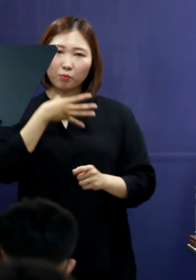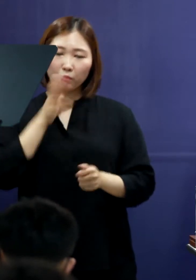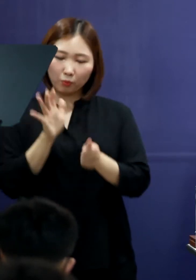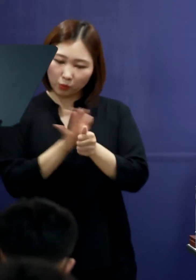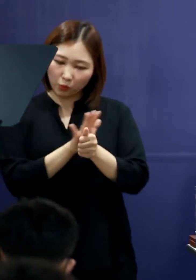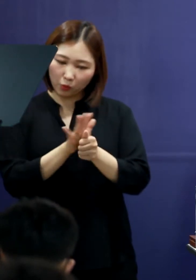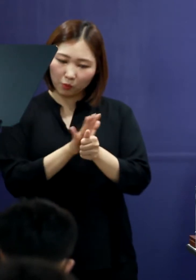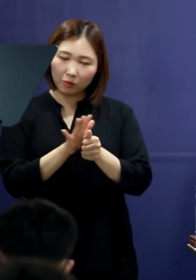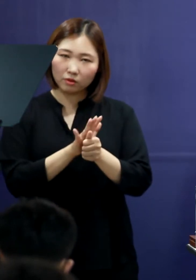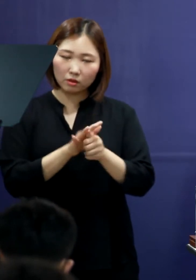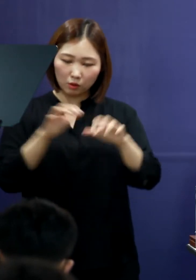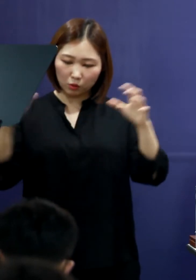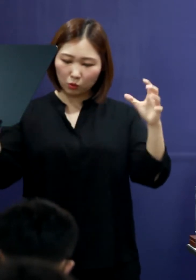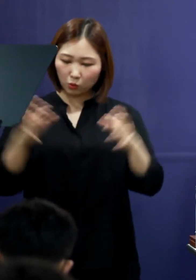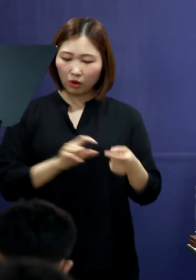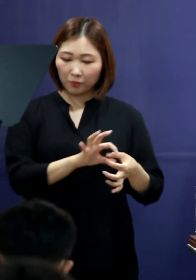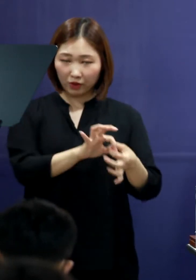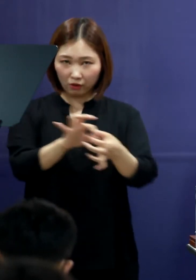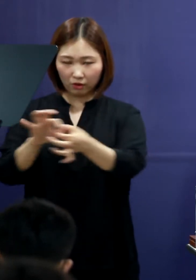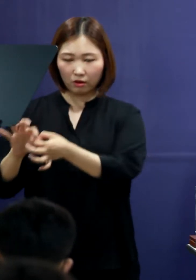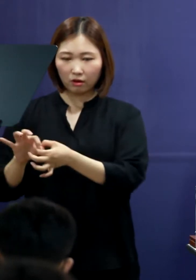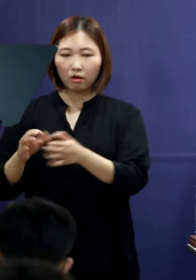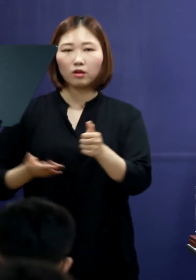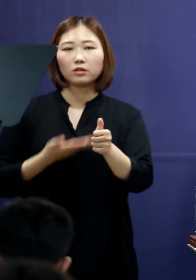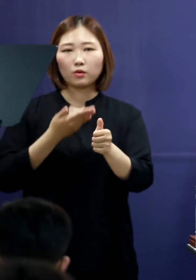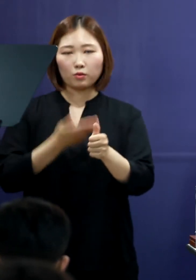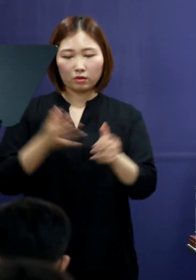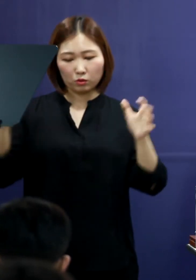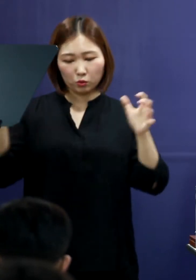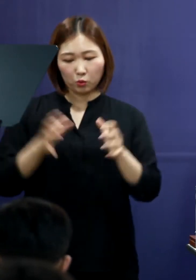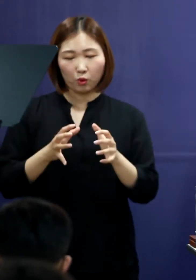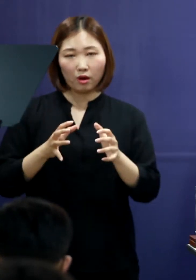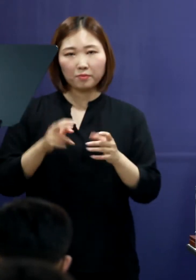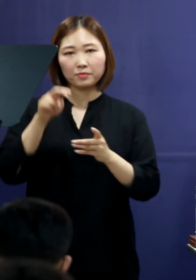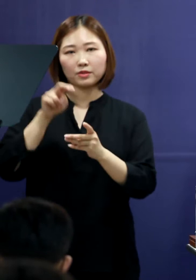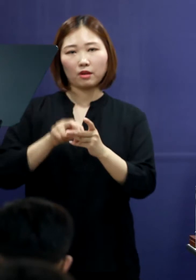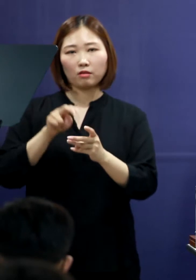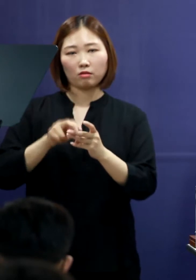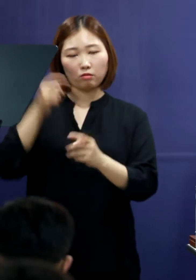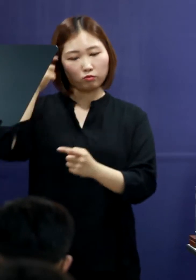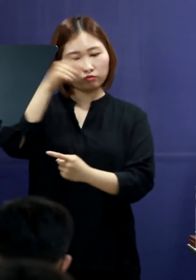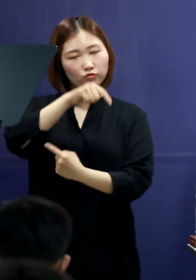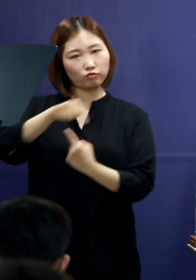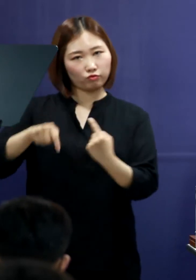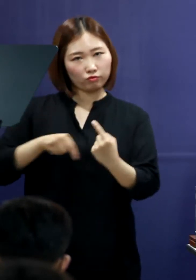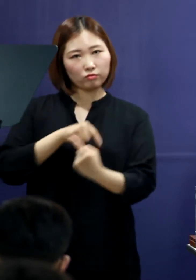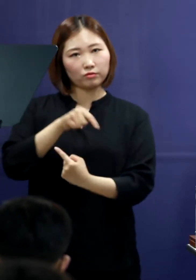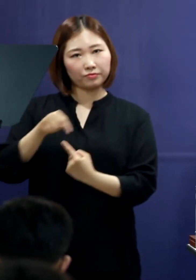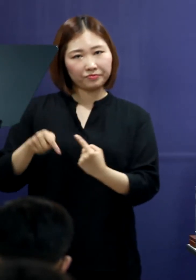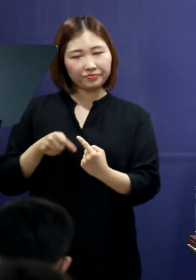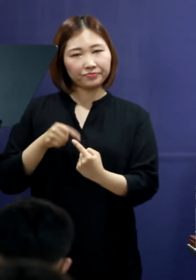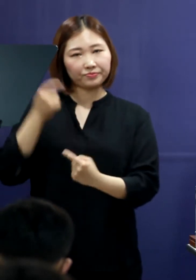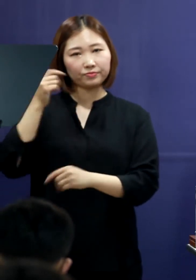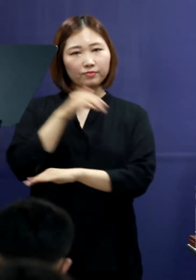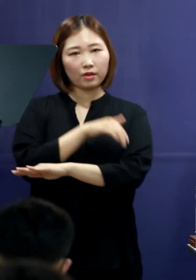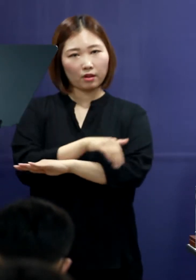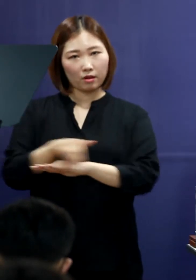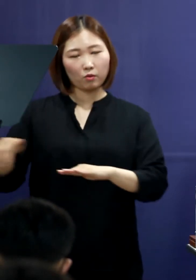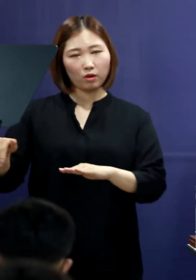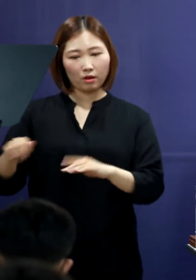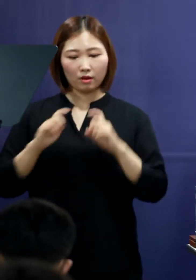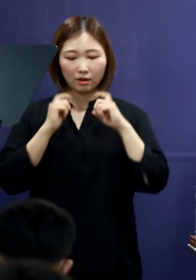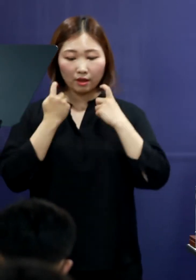재가 서비스를 통합 연계하여 제공하는 종합재가센터를 운영할 계획입니다. 그리고 민간